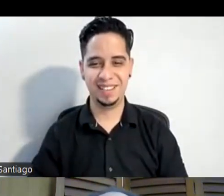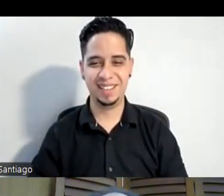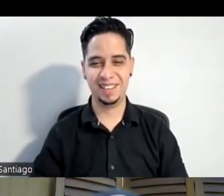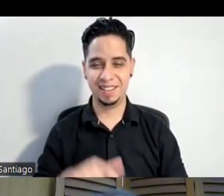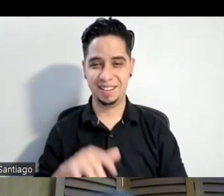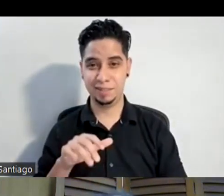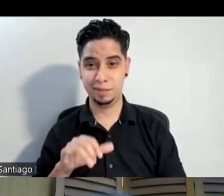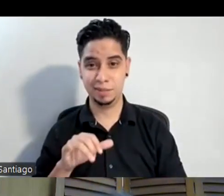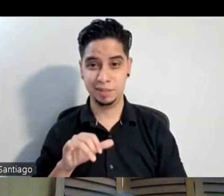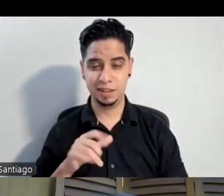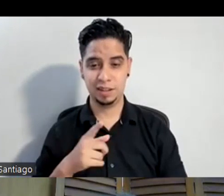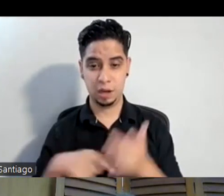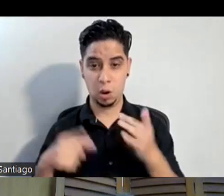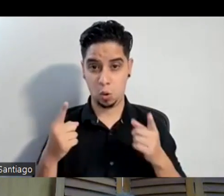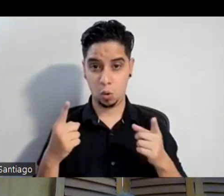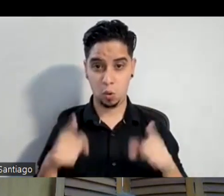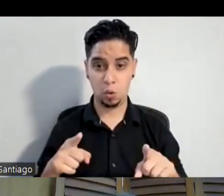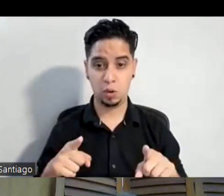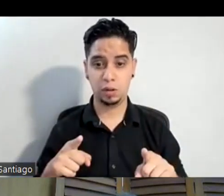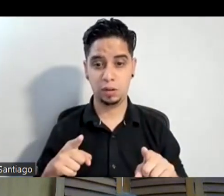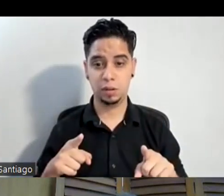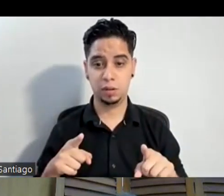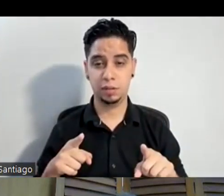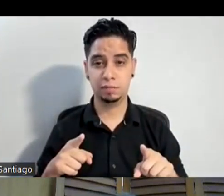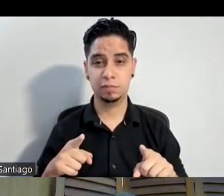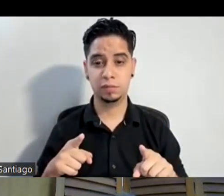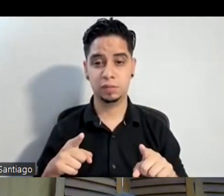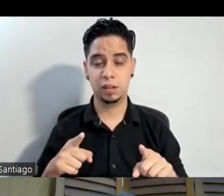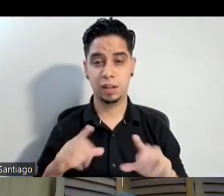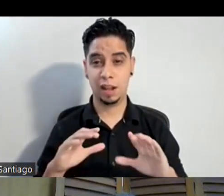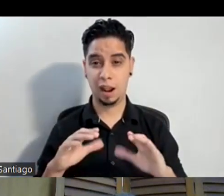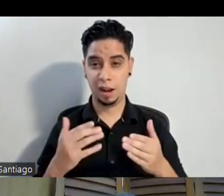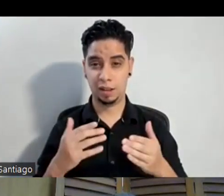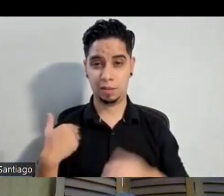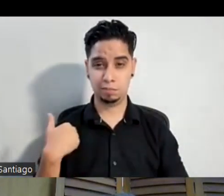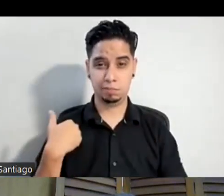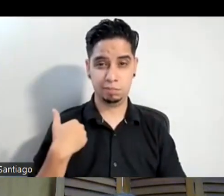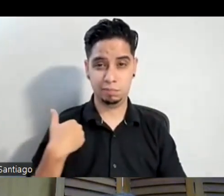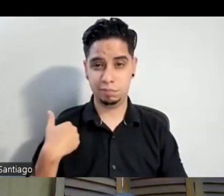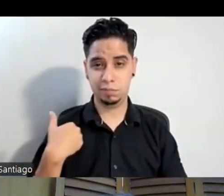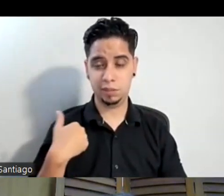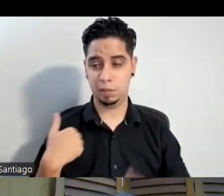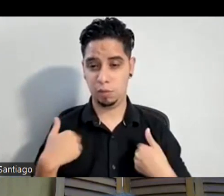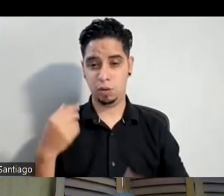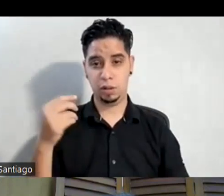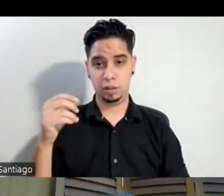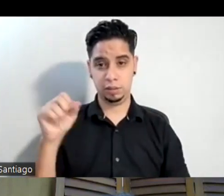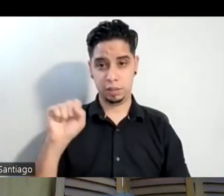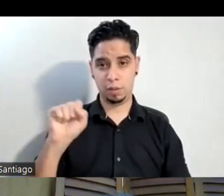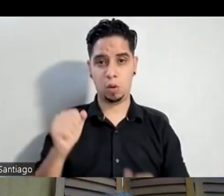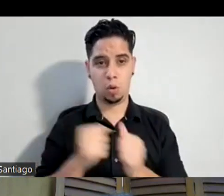La cuestión es que en las clases de modelaje nos daban, pues había unos sábados que era con José Alamor en Caguas, nos daban unos